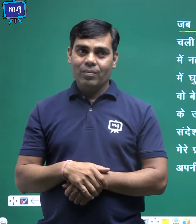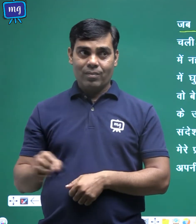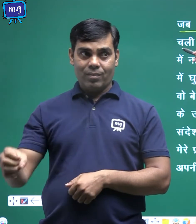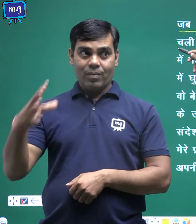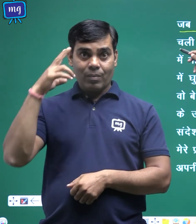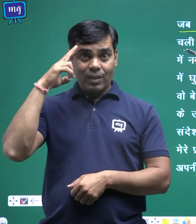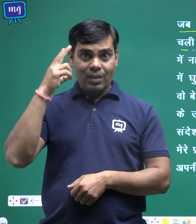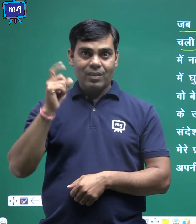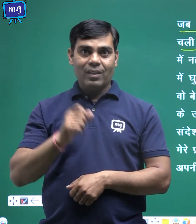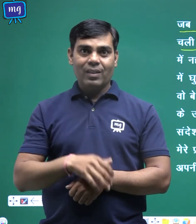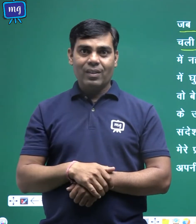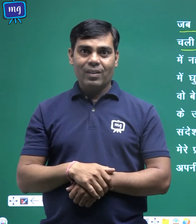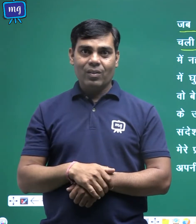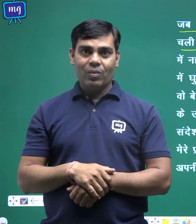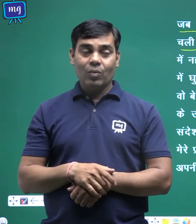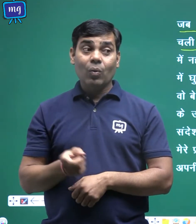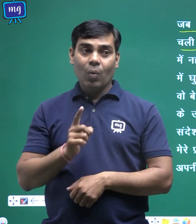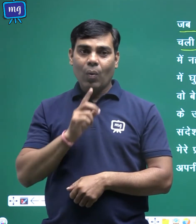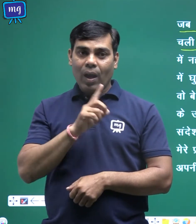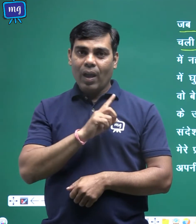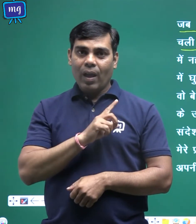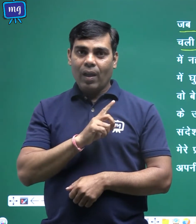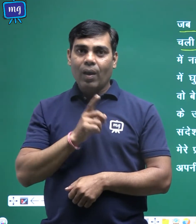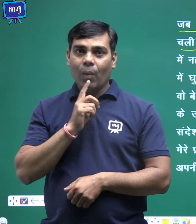पता चली तो वह बोला,